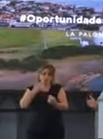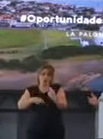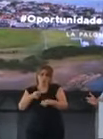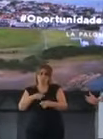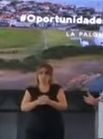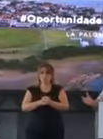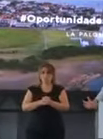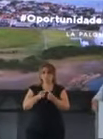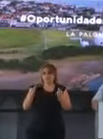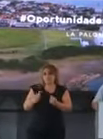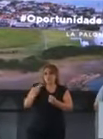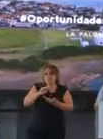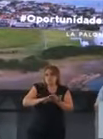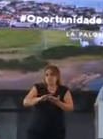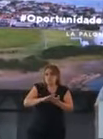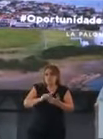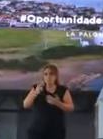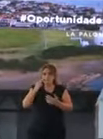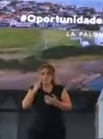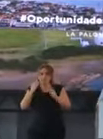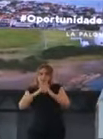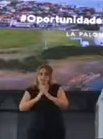es arreglar la casa.